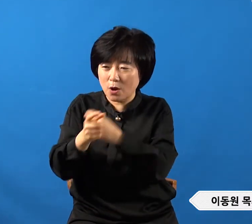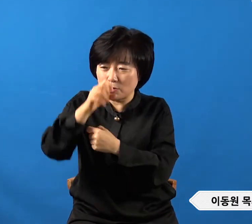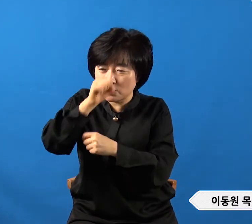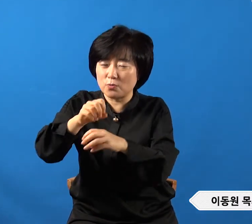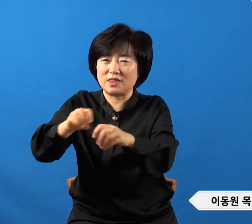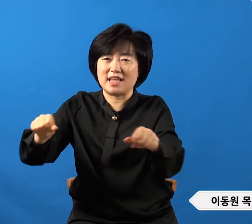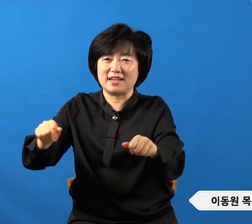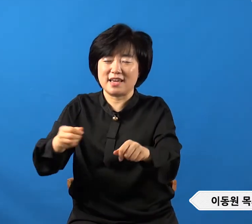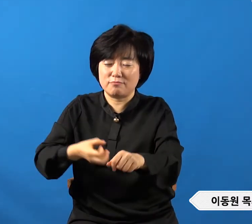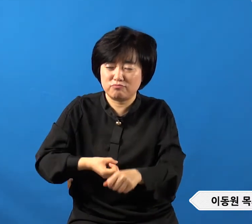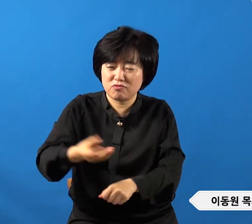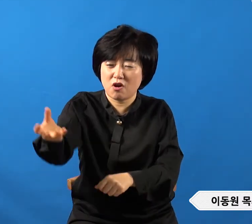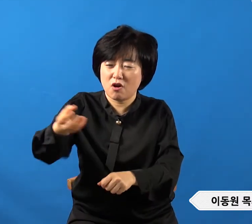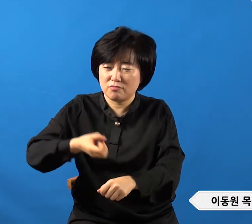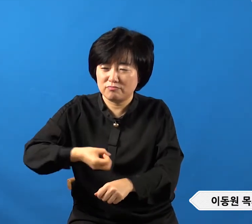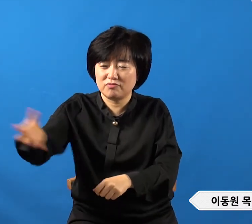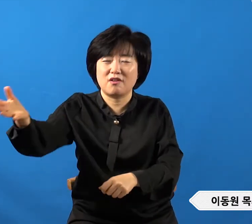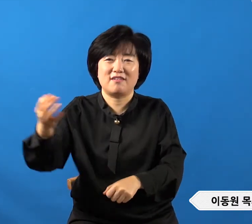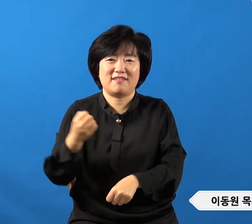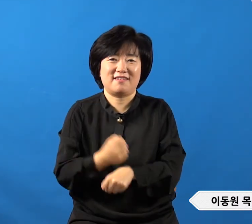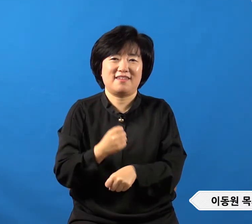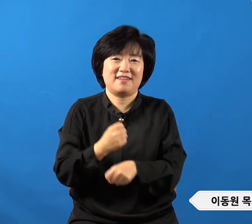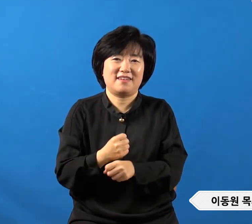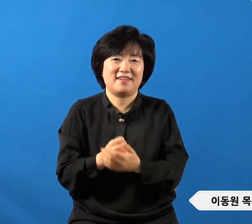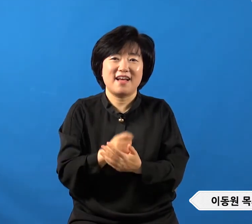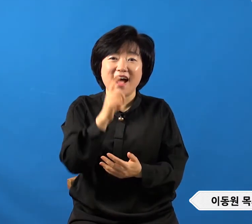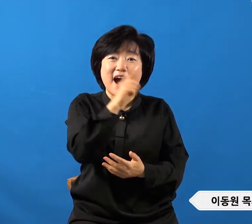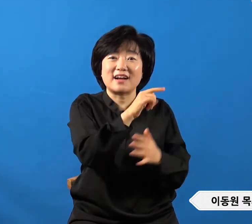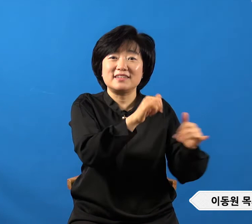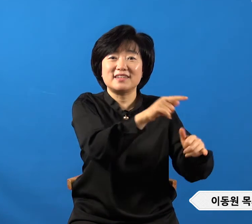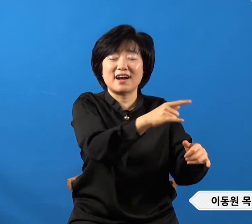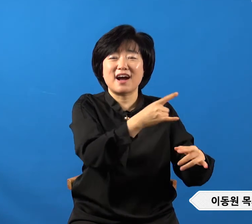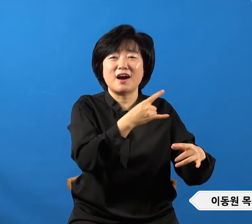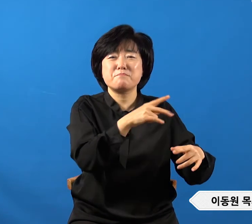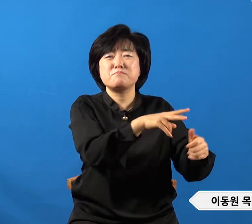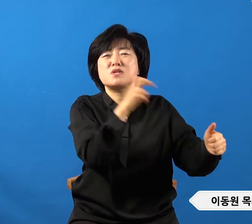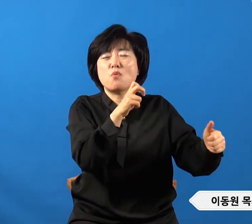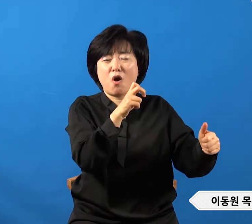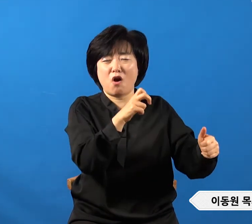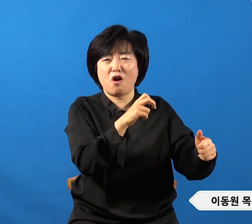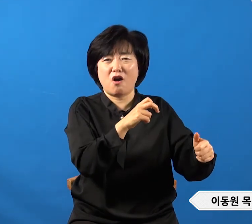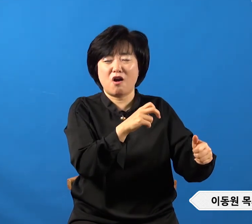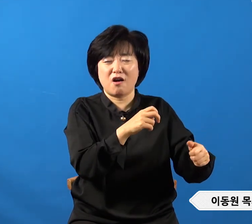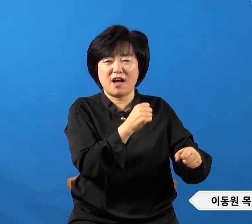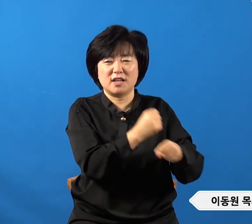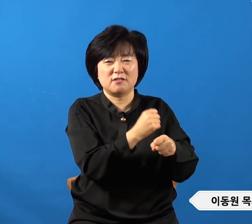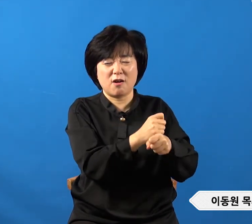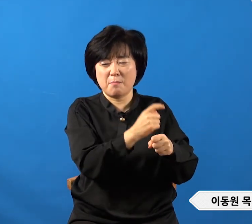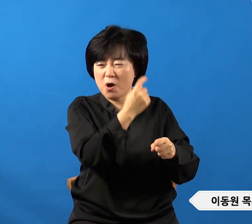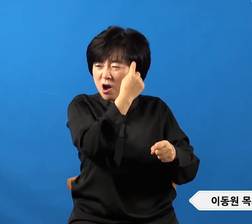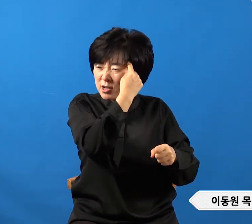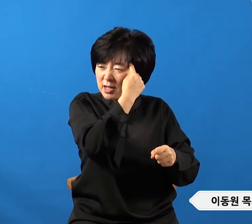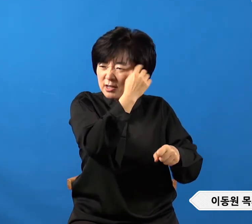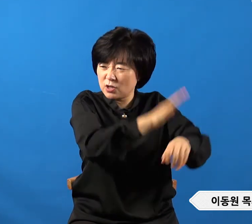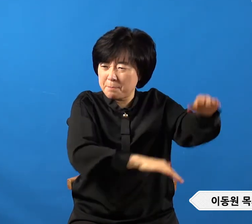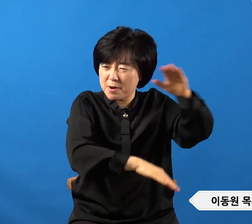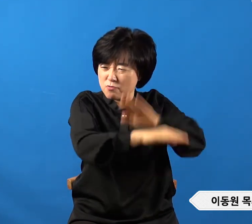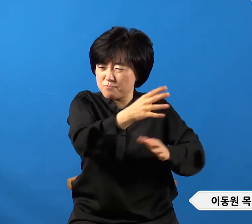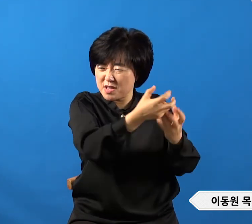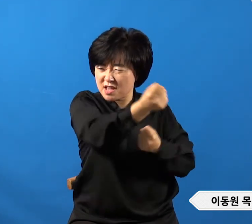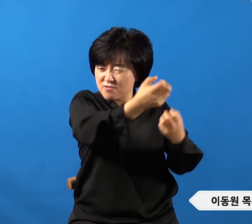수 있어야 합니다. 악한 자가 증오함으로써 이념의 씨를 뿌리고 있을 때